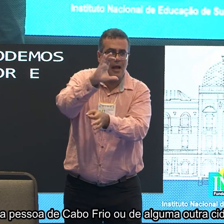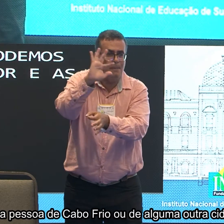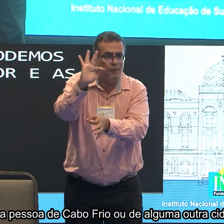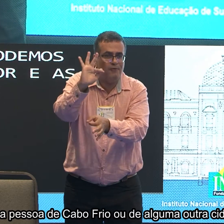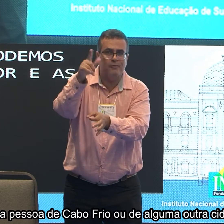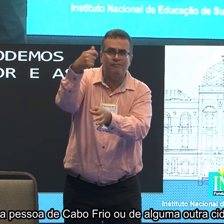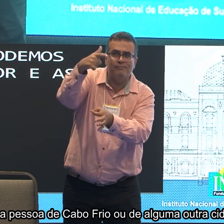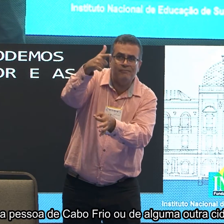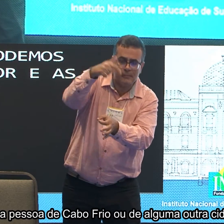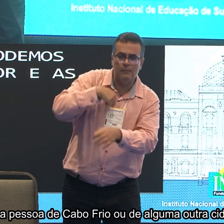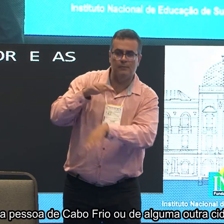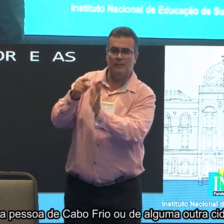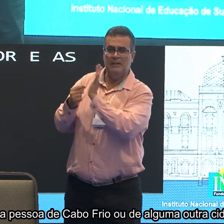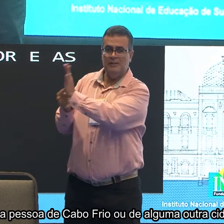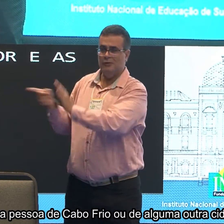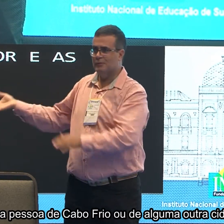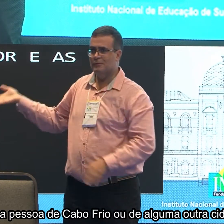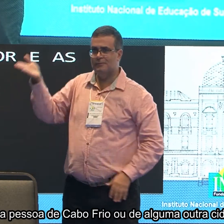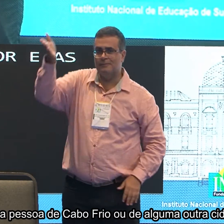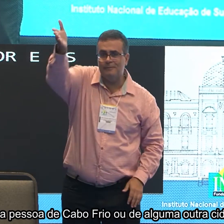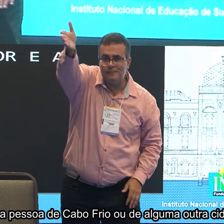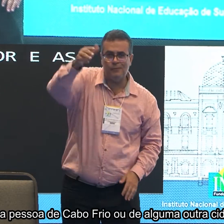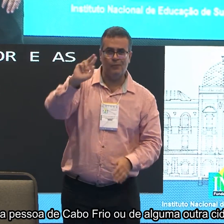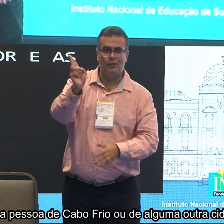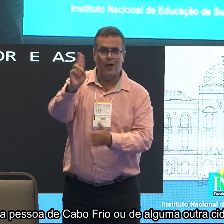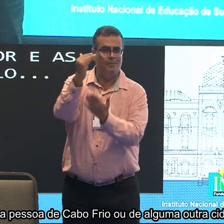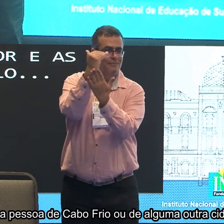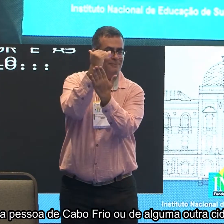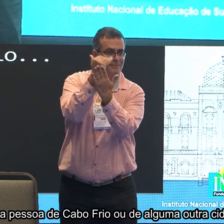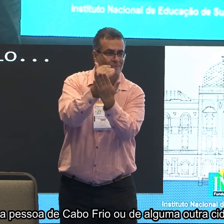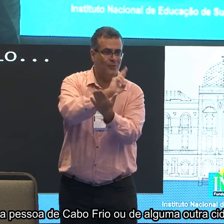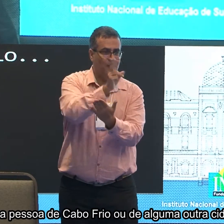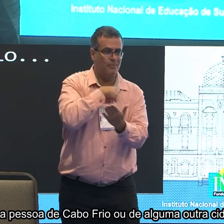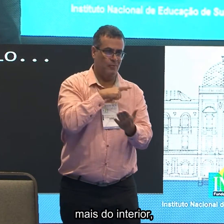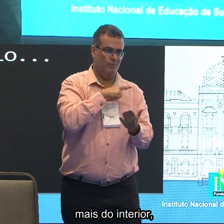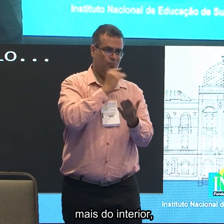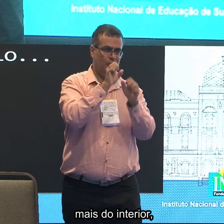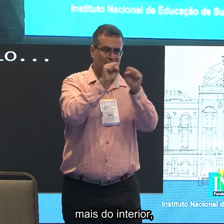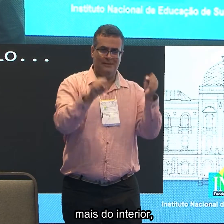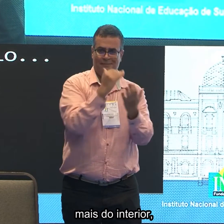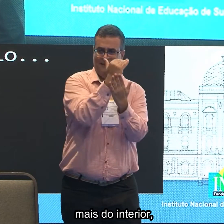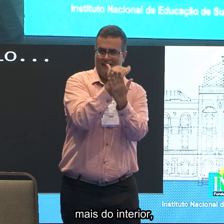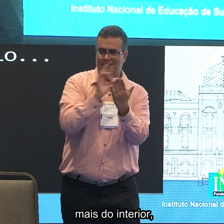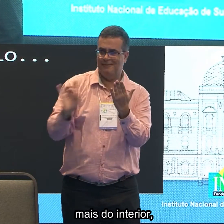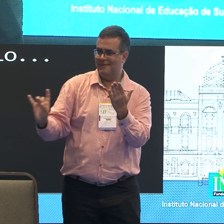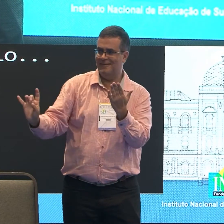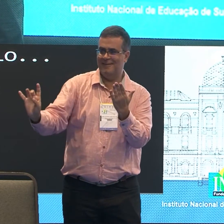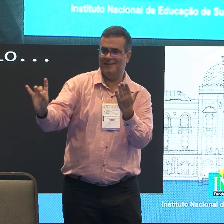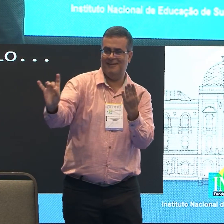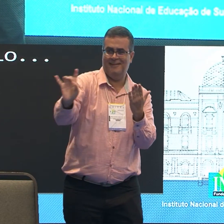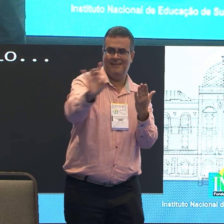uma pessoa de Cabo Frio ou de alguma outra cidade mais do interior.